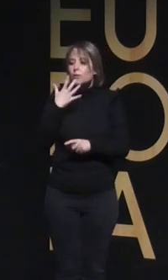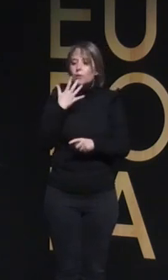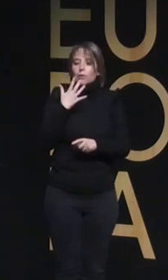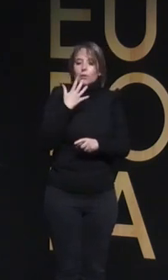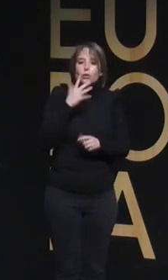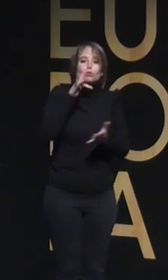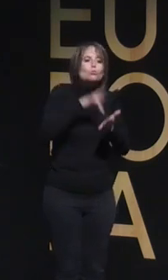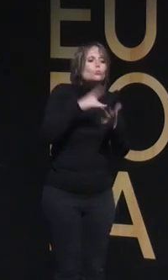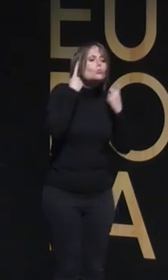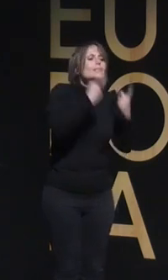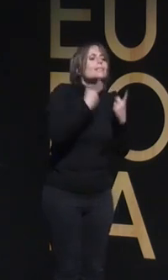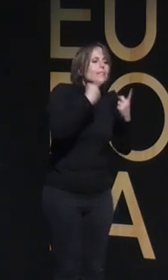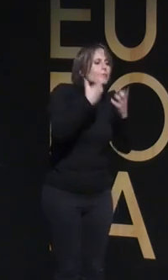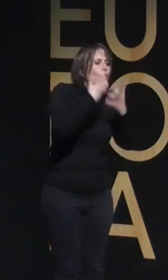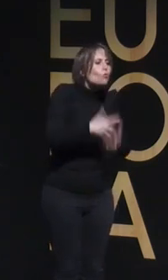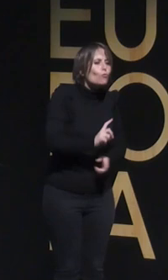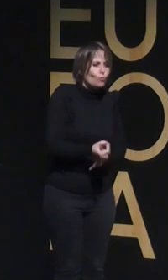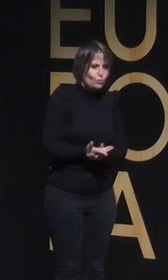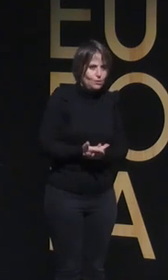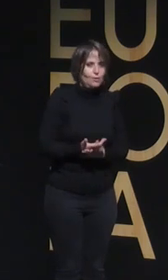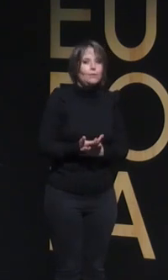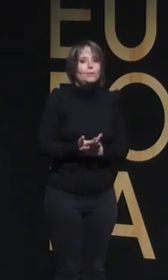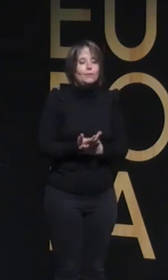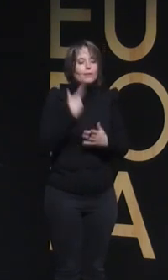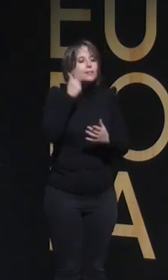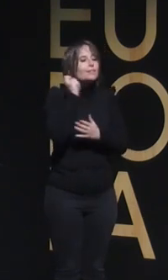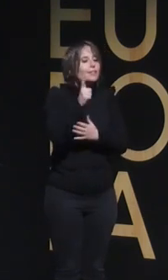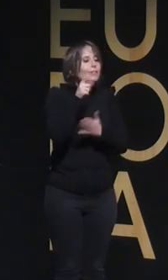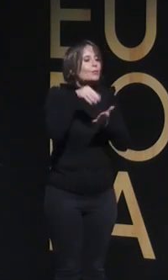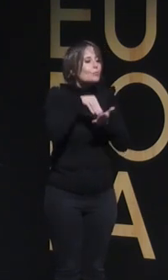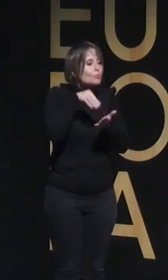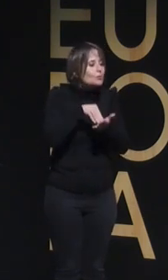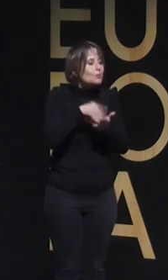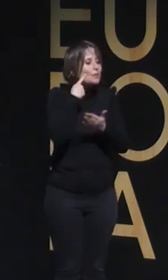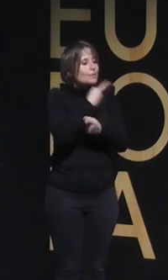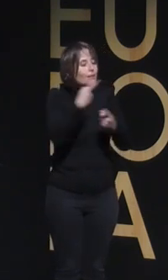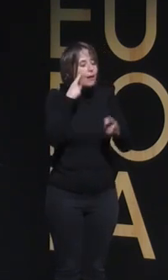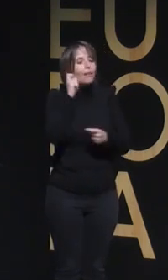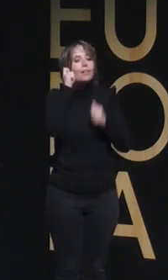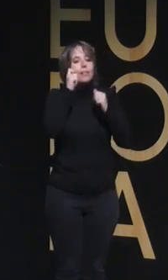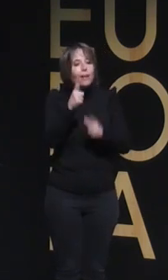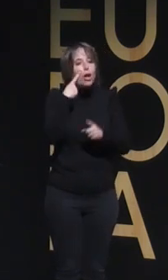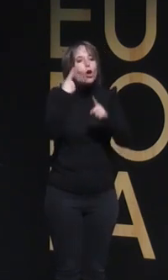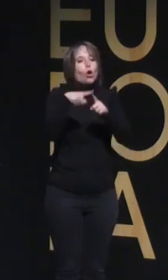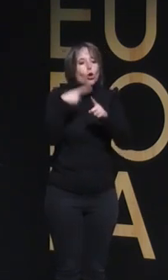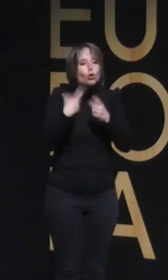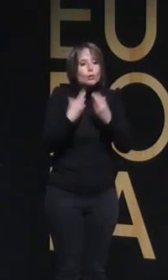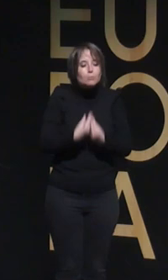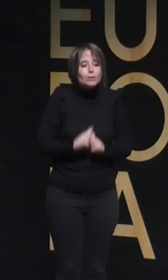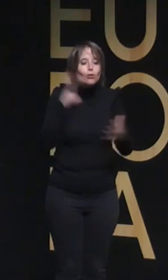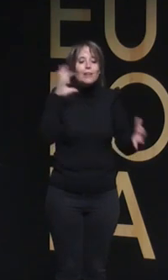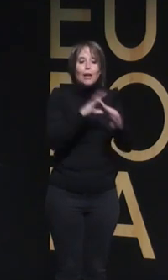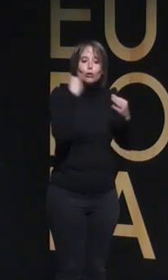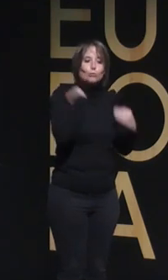has intentado que no ha funcionado? Y muchas veces cuando estás con las demás te das cuenta que parecen que son muchas cosas, pero casi todas tienen que ver con lo